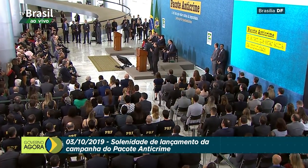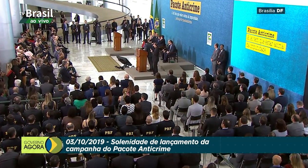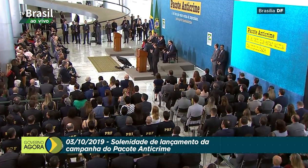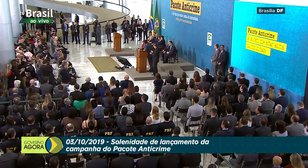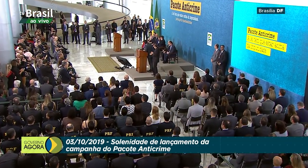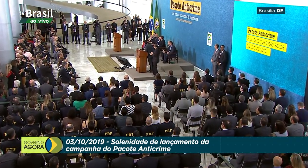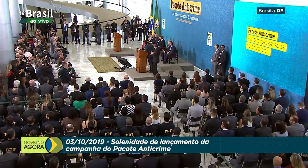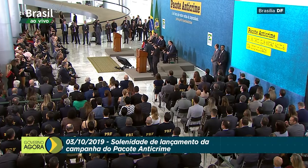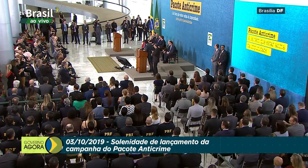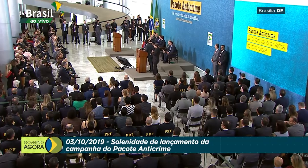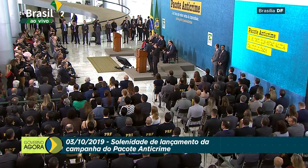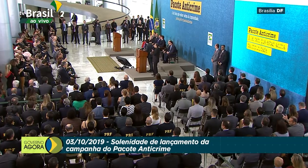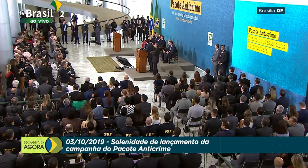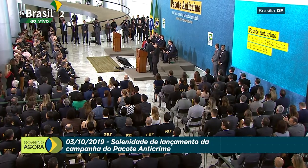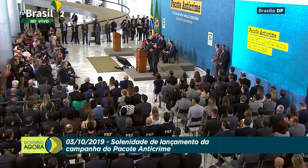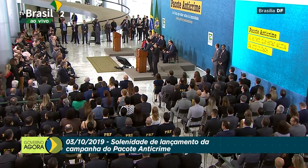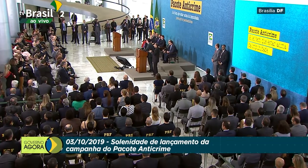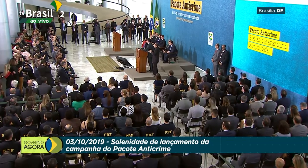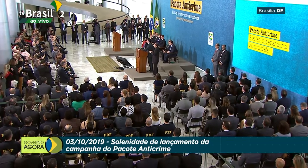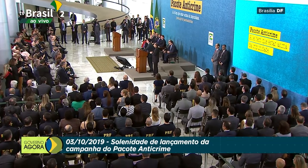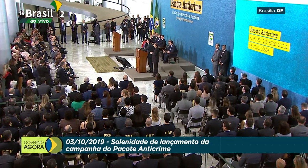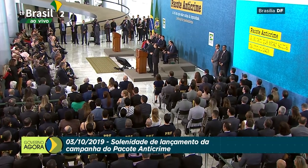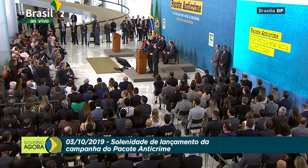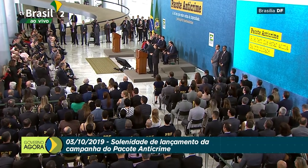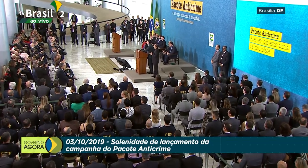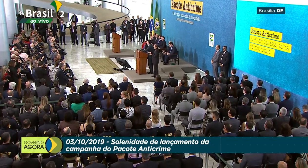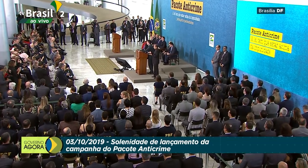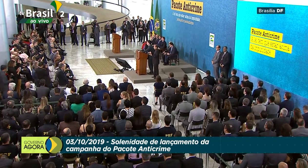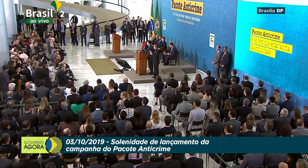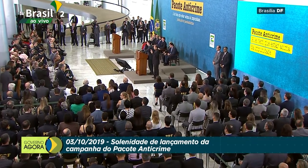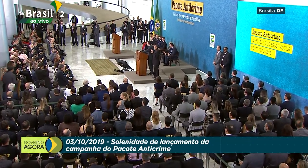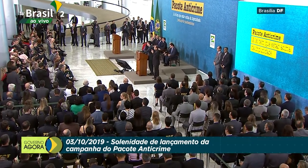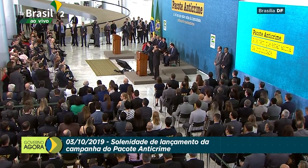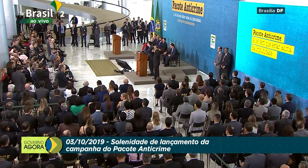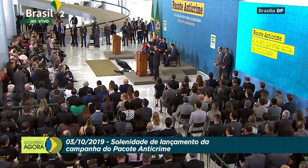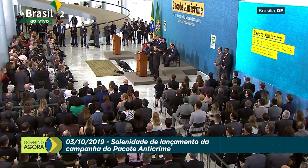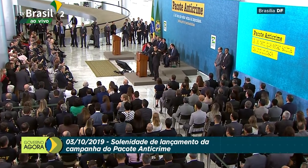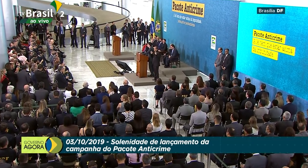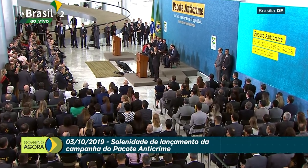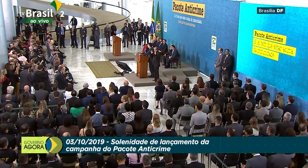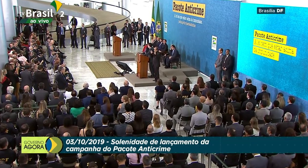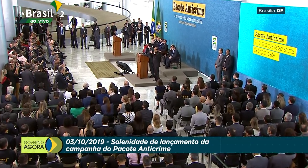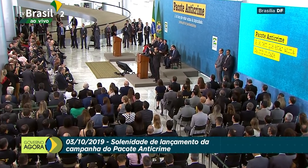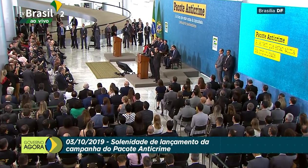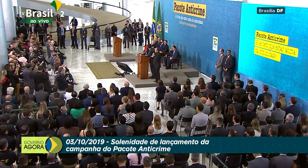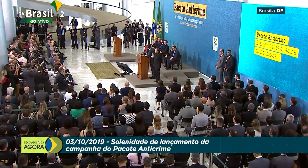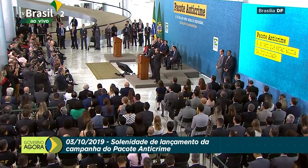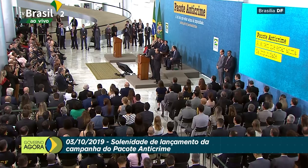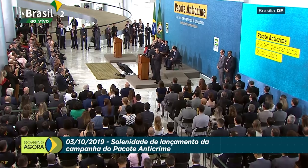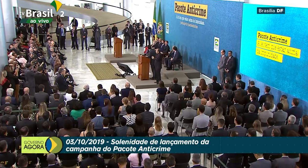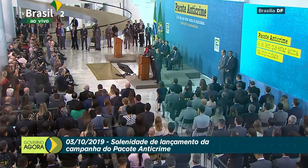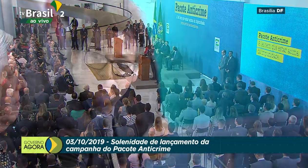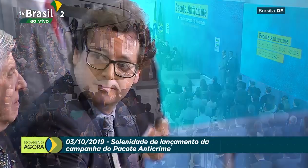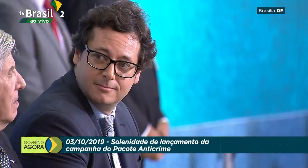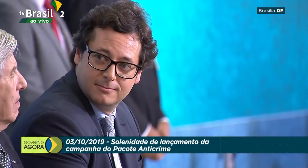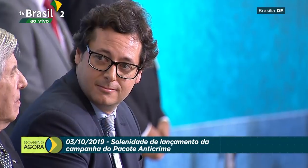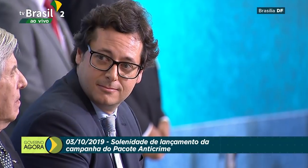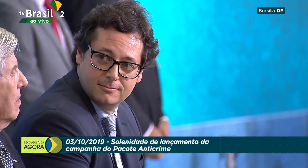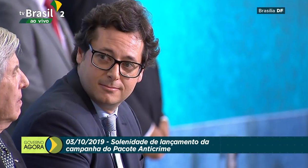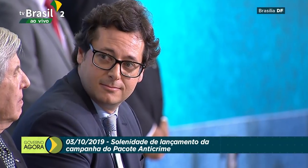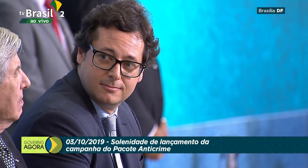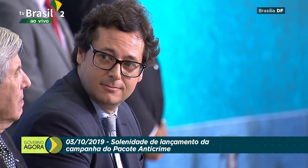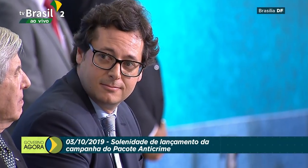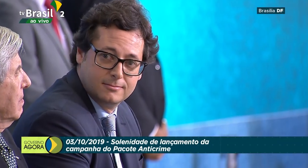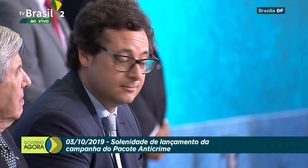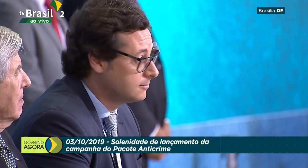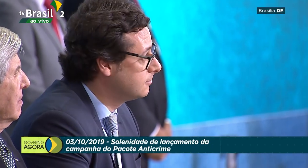momento oportuno. E aqui nós vemos uma campanha que nunca foi feita. Nunca foi feita uma